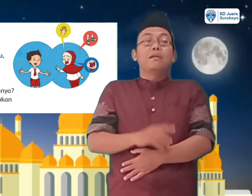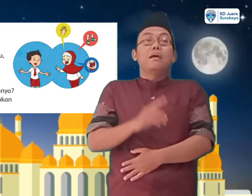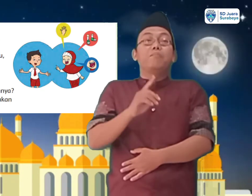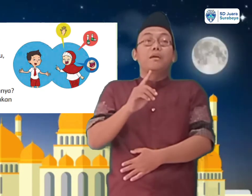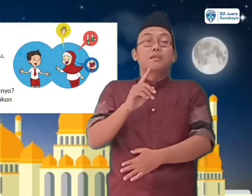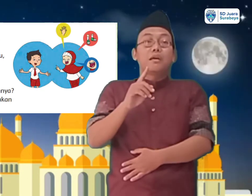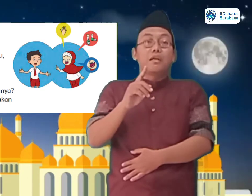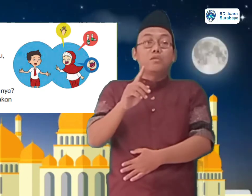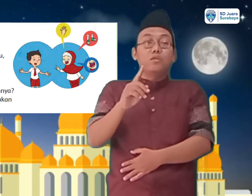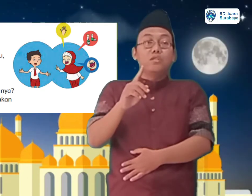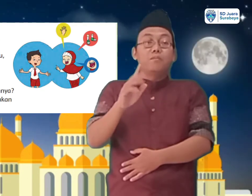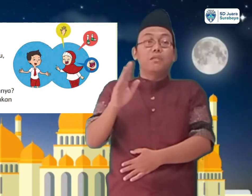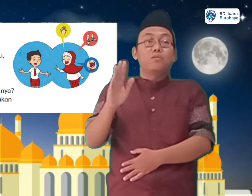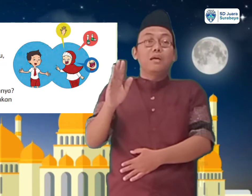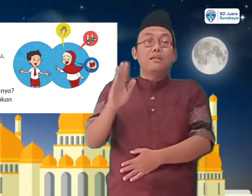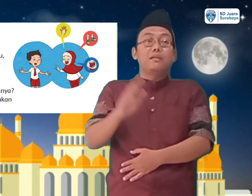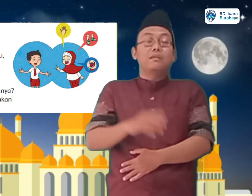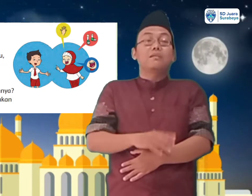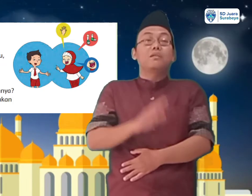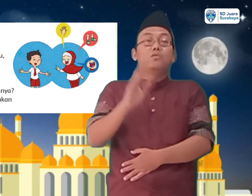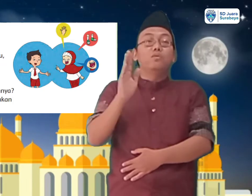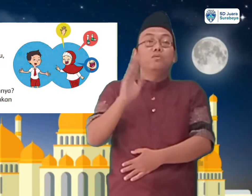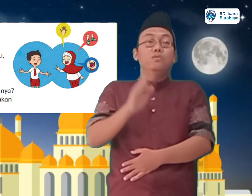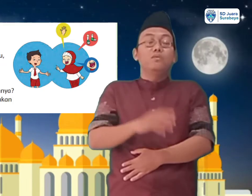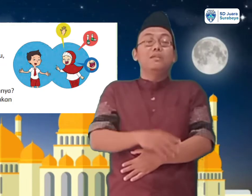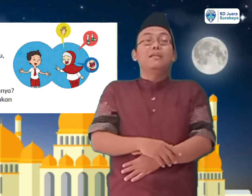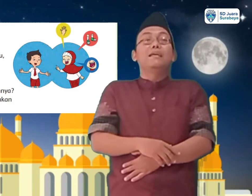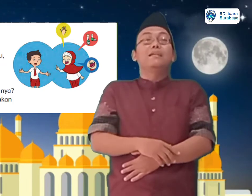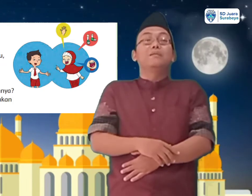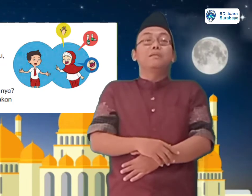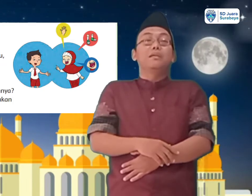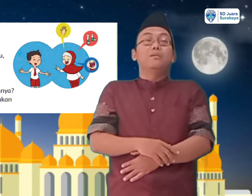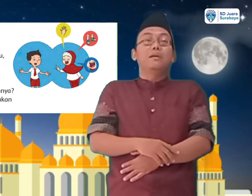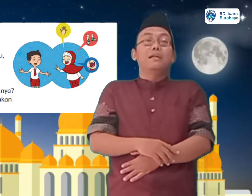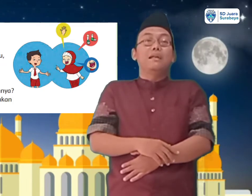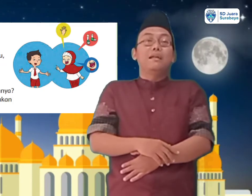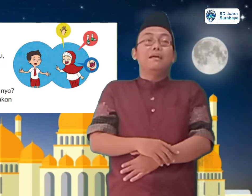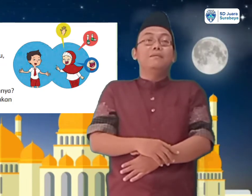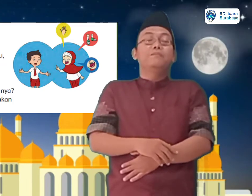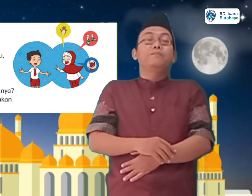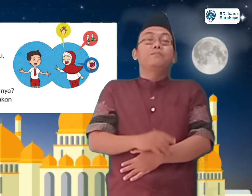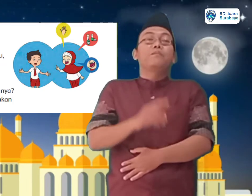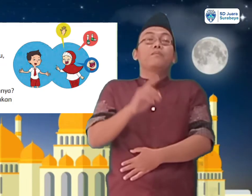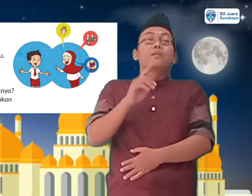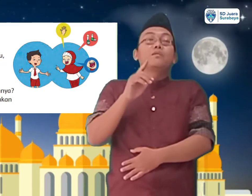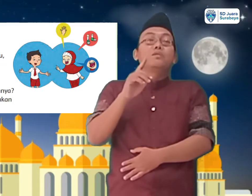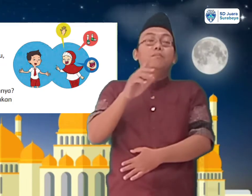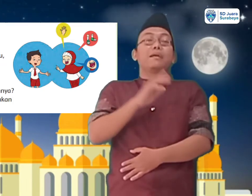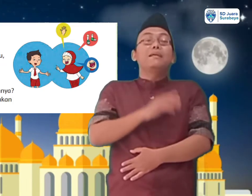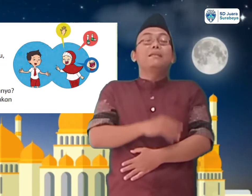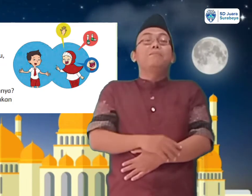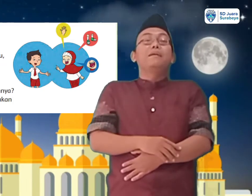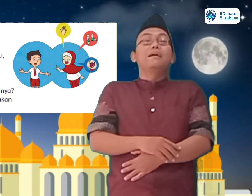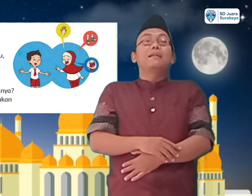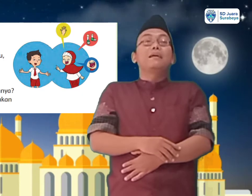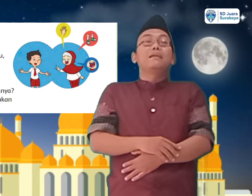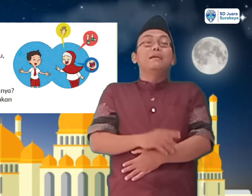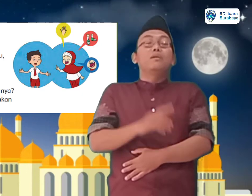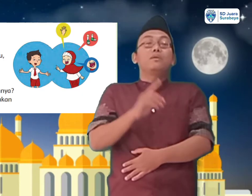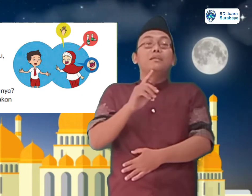ular? Tentu tidak ingin seperti itu kan anak-anak? Coba kita bayangkan lagi kalau kita tidak diberi Allah